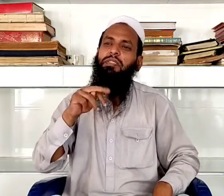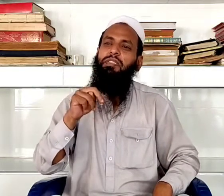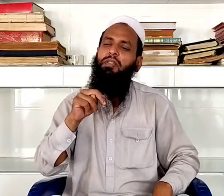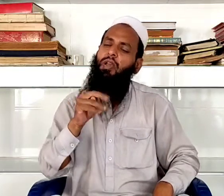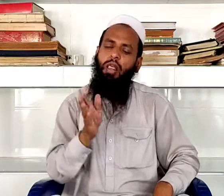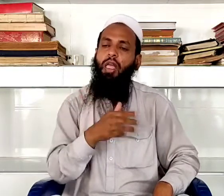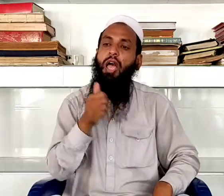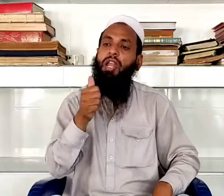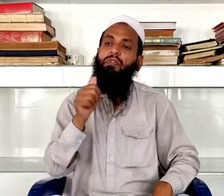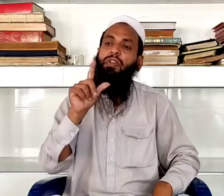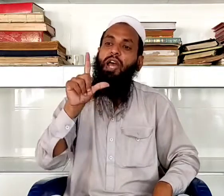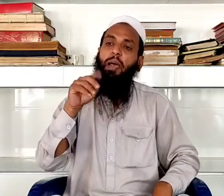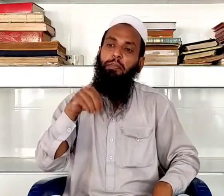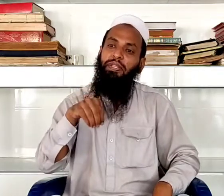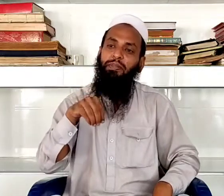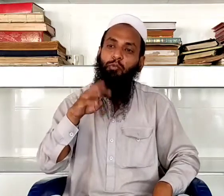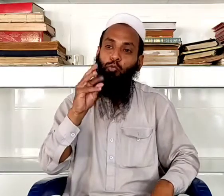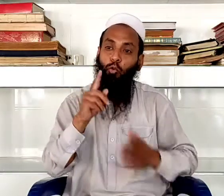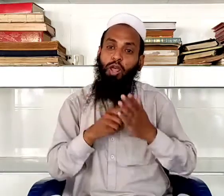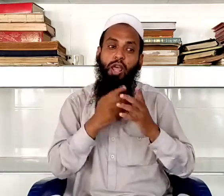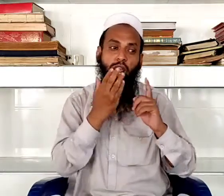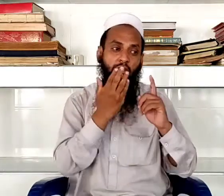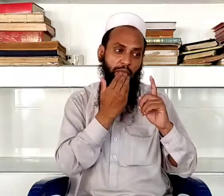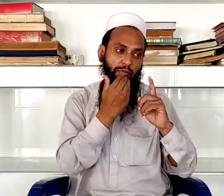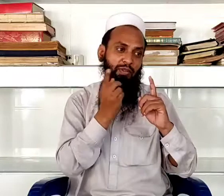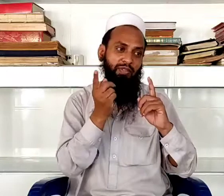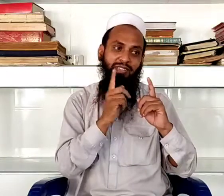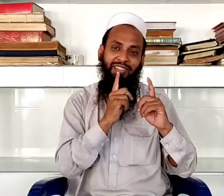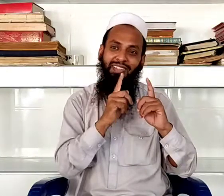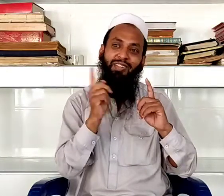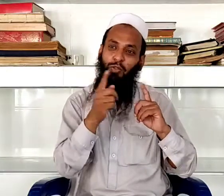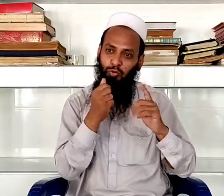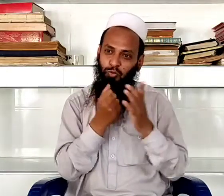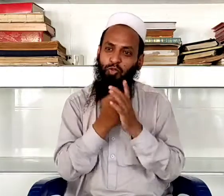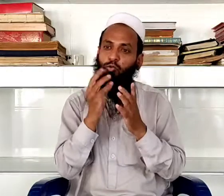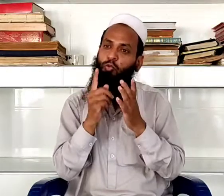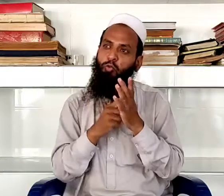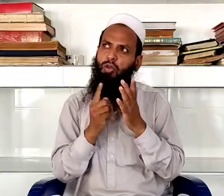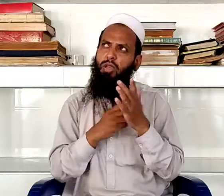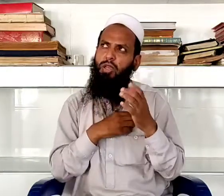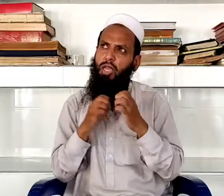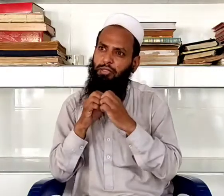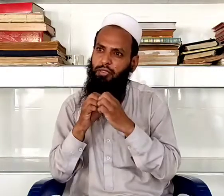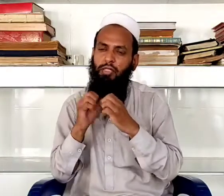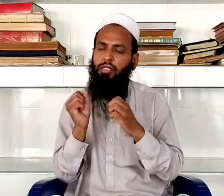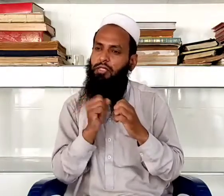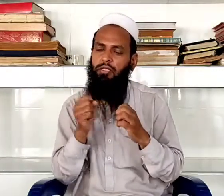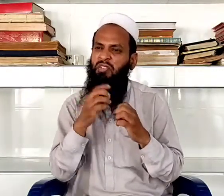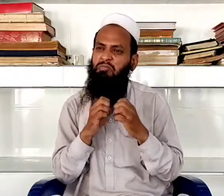तो जनाबे सैयदना हजरत अली मुर्तदा रजी अल्लाह तआला अन्हु में शुरू तो वजाहत